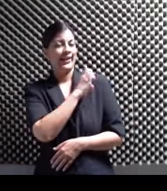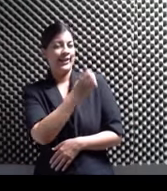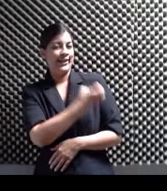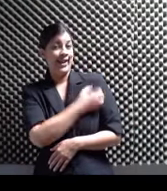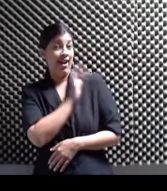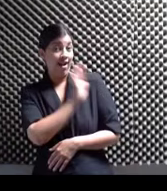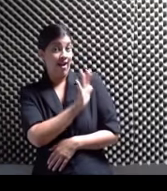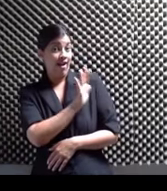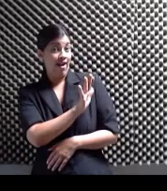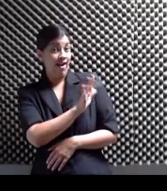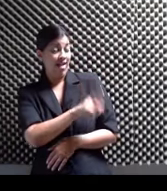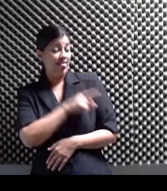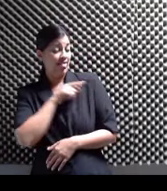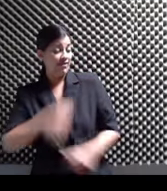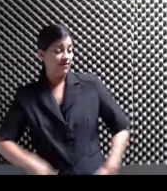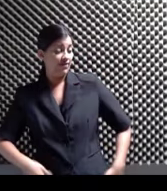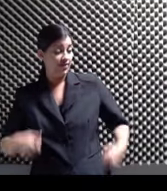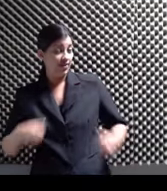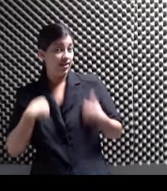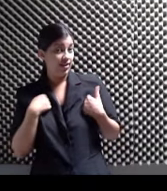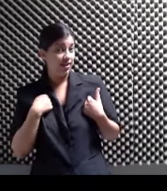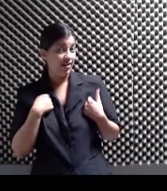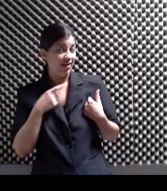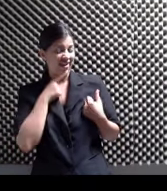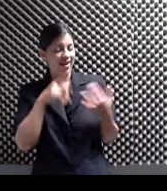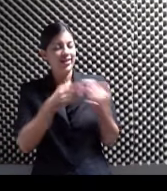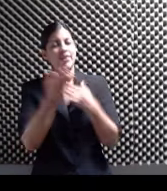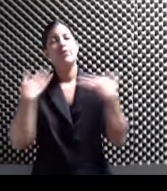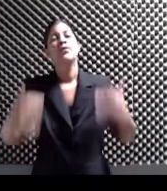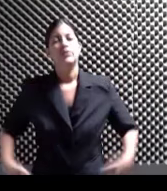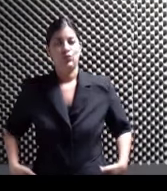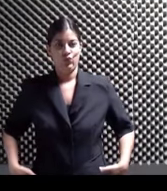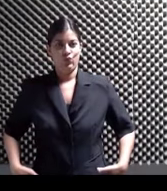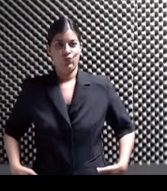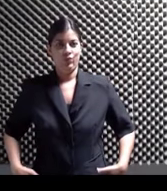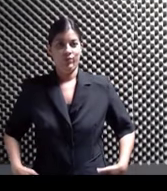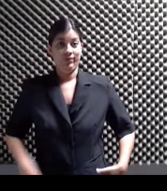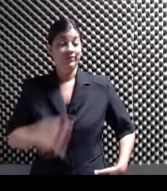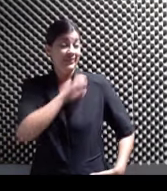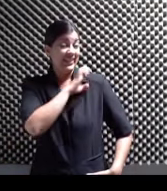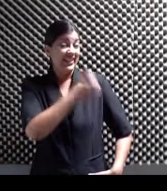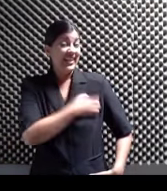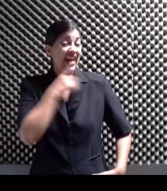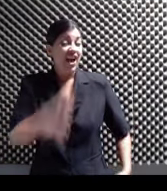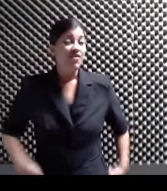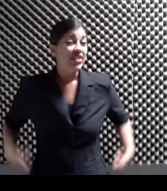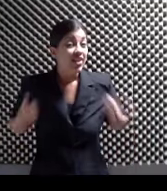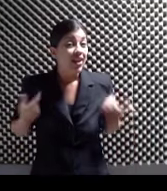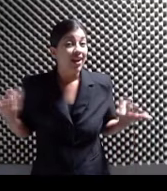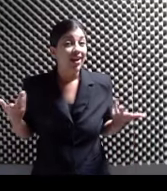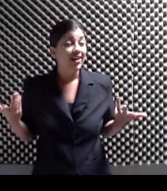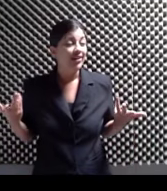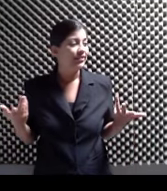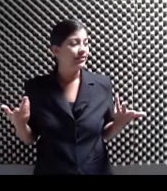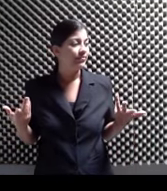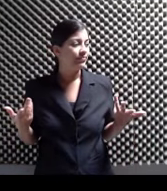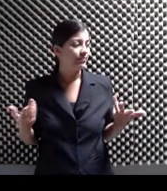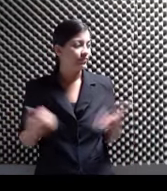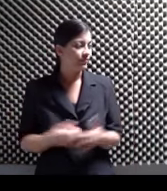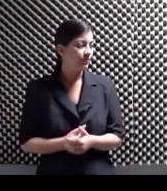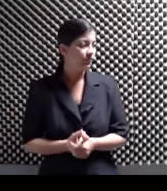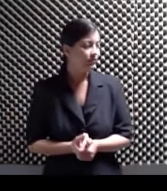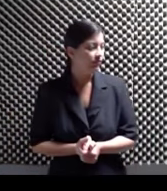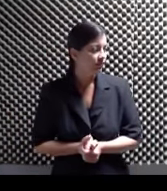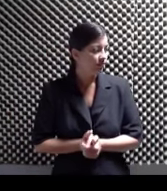esa energía vital se mueve a través de tu cuerpo físico. Y esa energía vital es